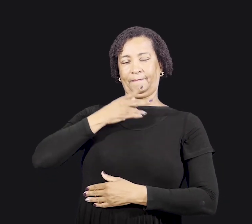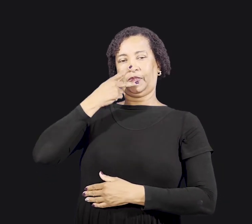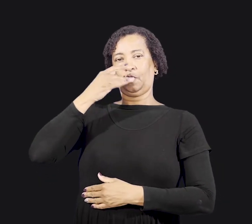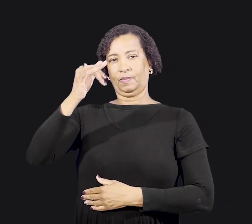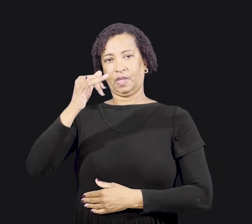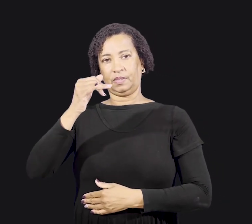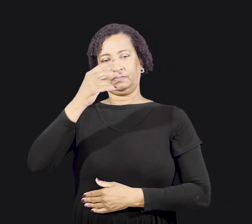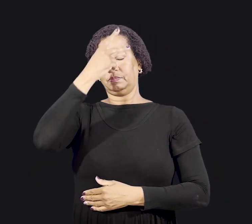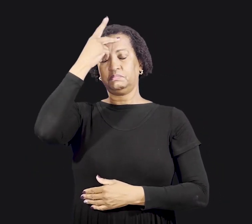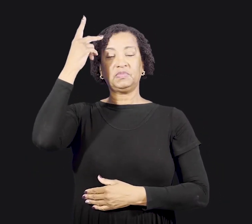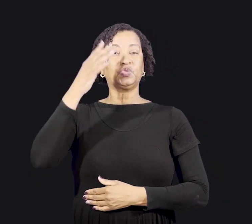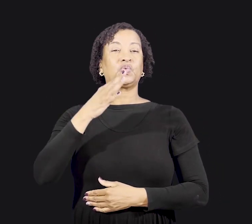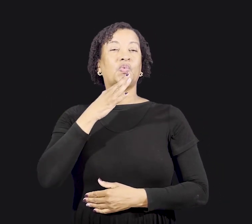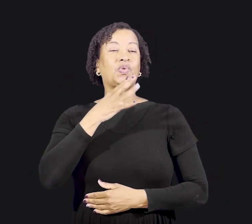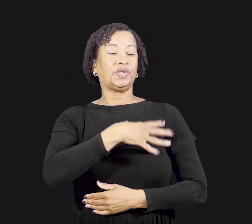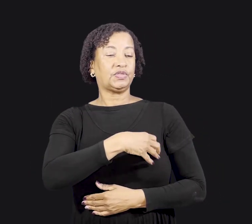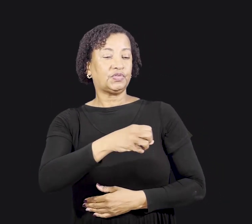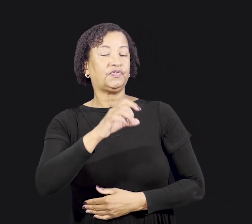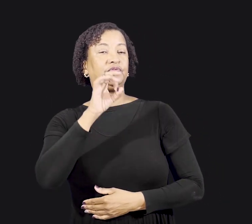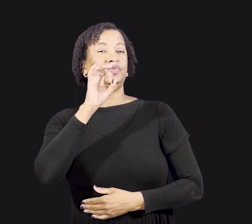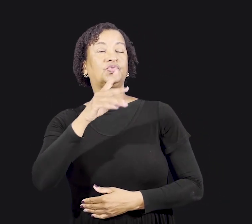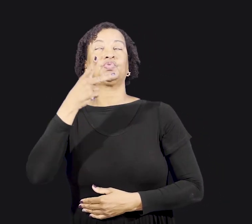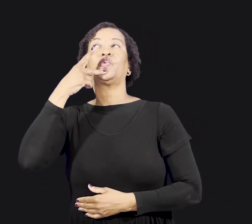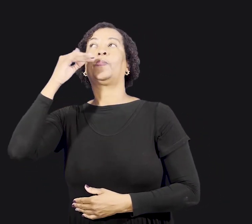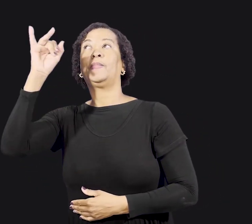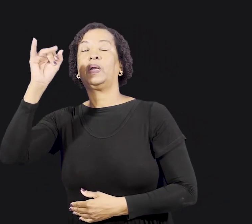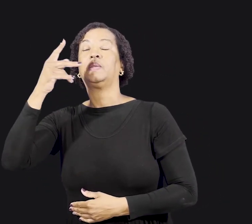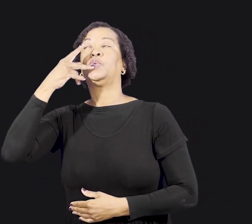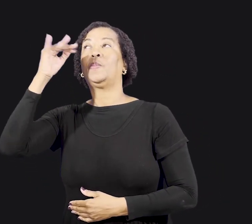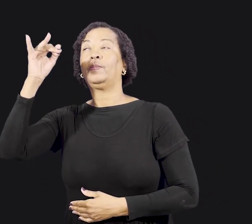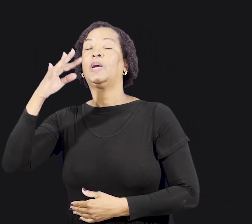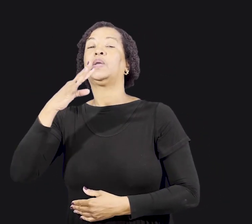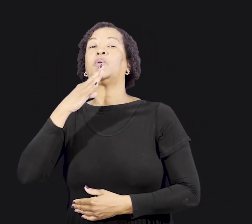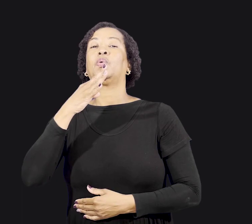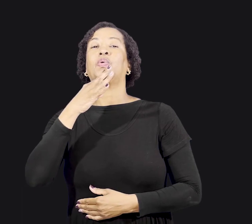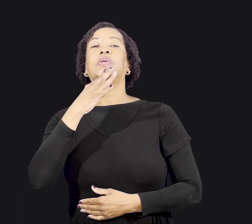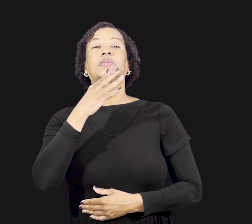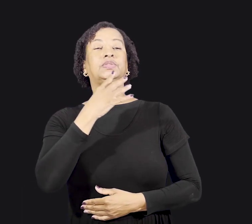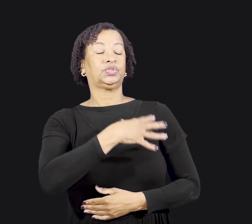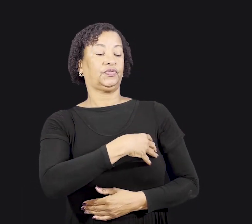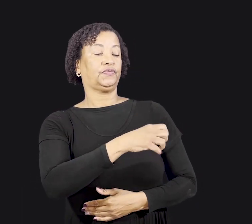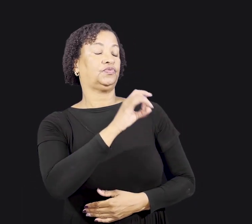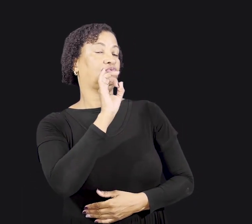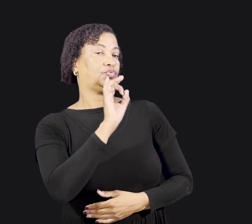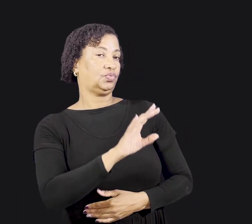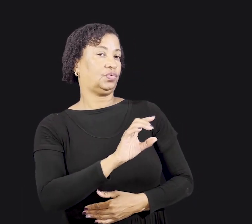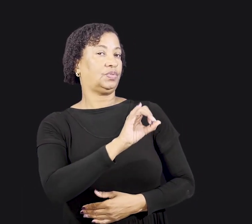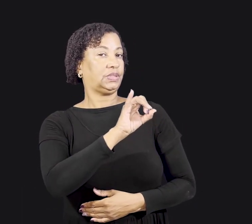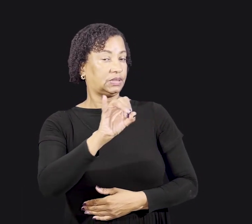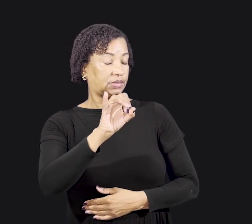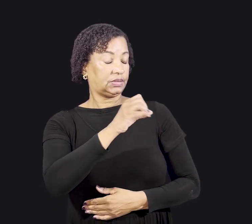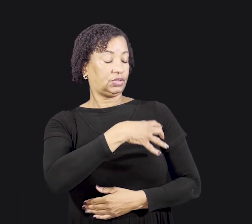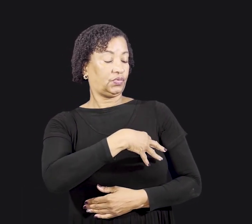Ninguém conhece o Filho a não ser o Pai, e ninguém conhece o Pai a não ser o Filho, e aqueles a quem o Filho o quiser